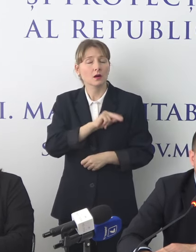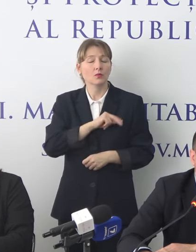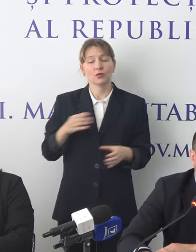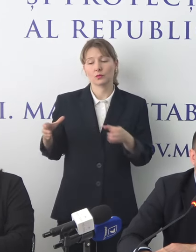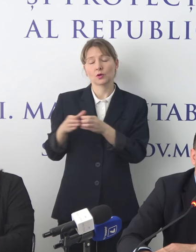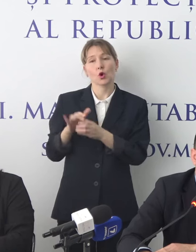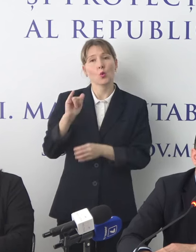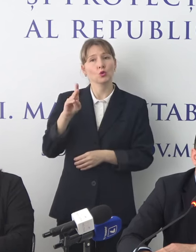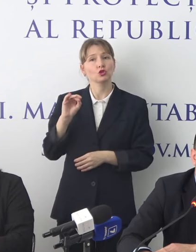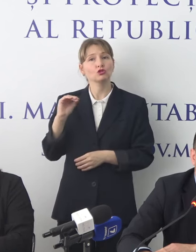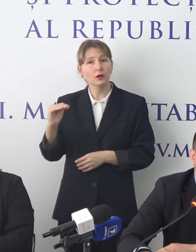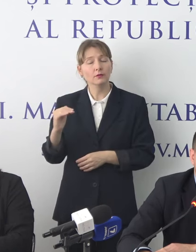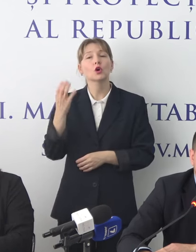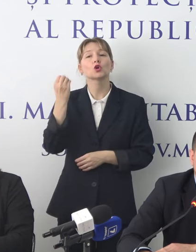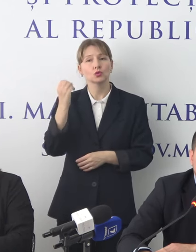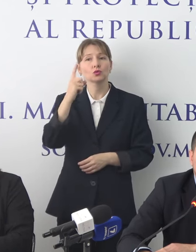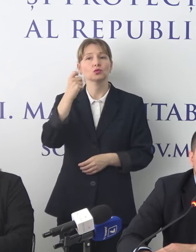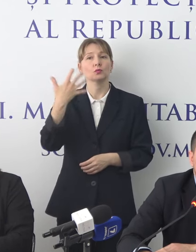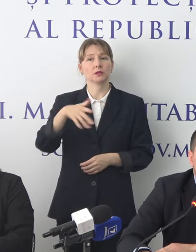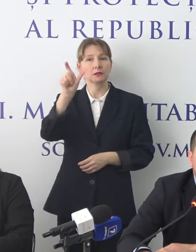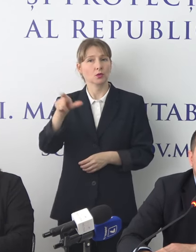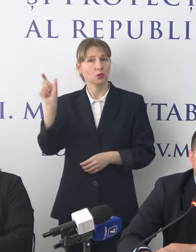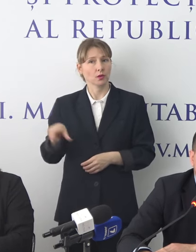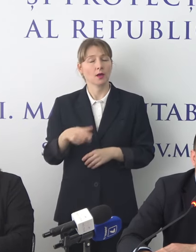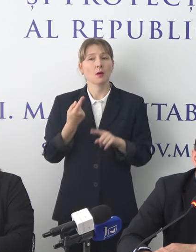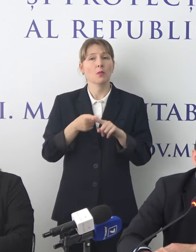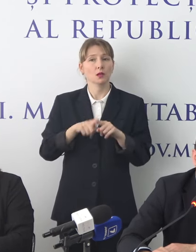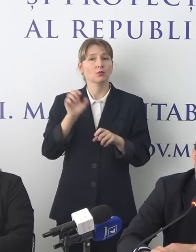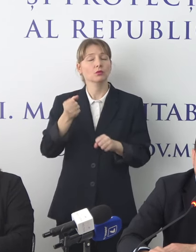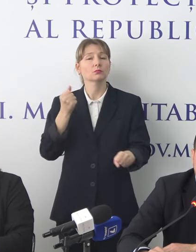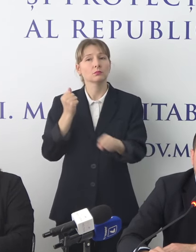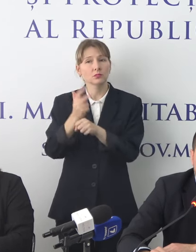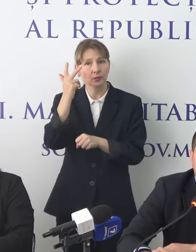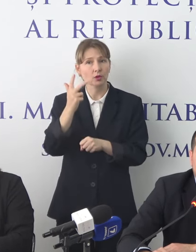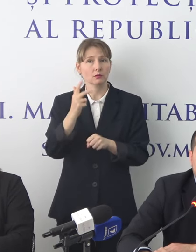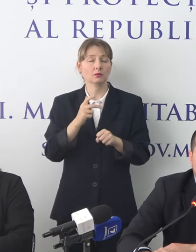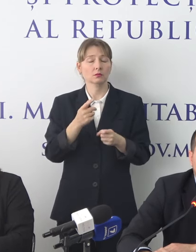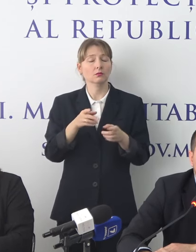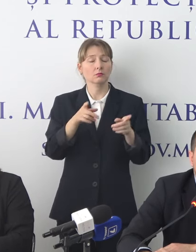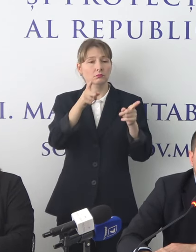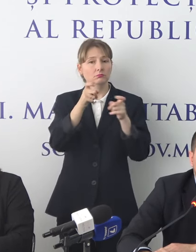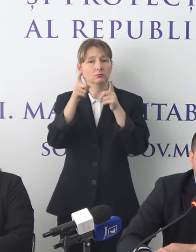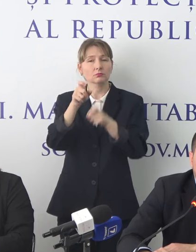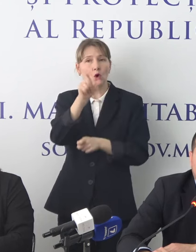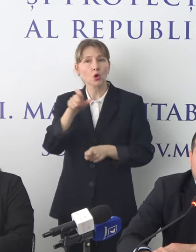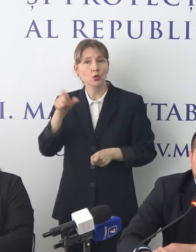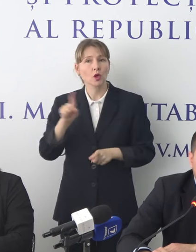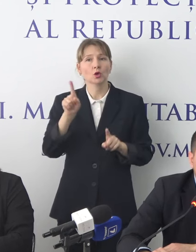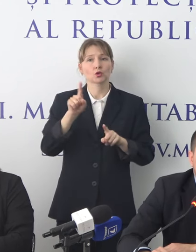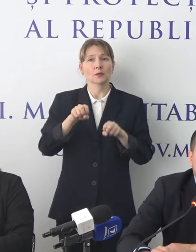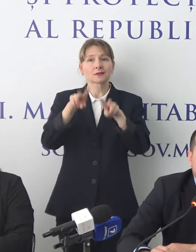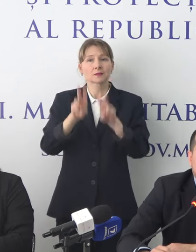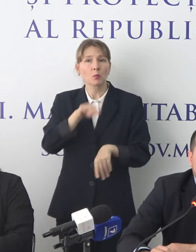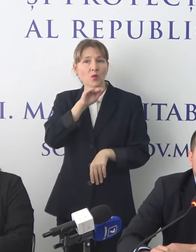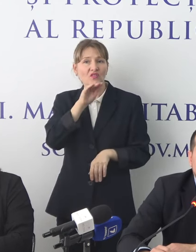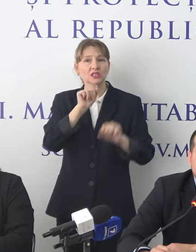UNICEF, încă 150 de specialiști. Deci vom tripla numărul de specialiști în domeniul protecției copiilor. Noi